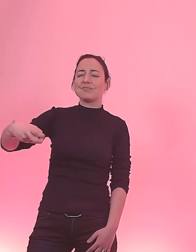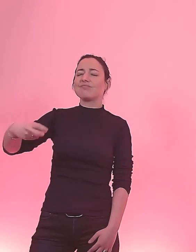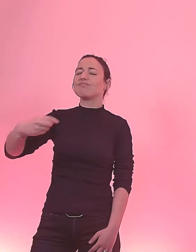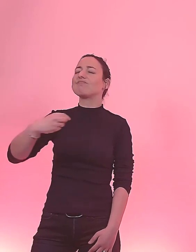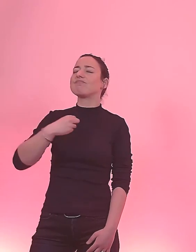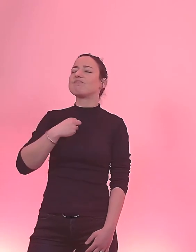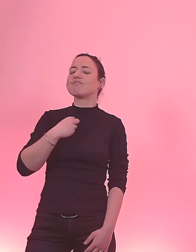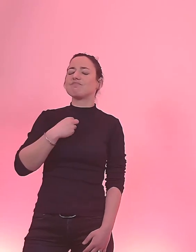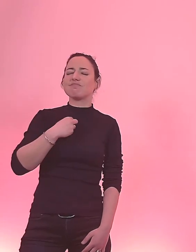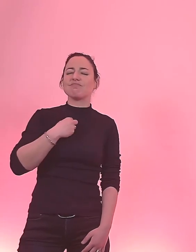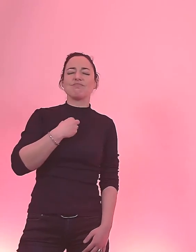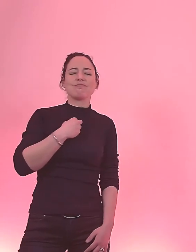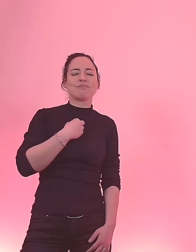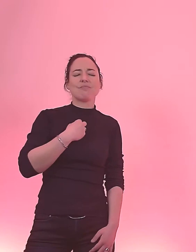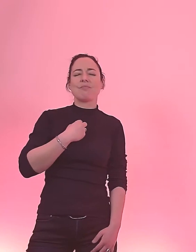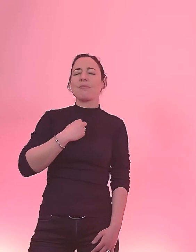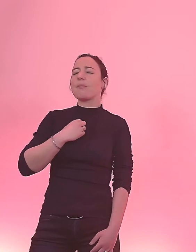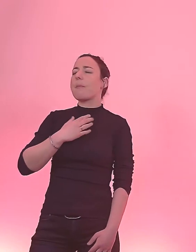he